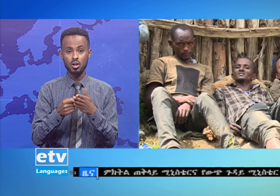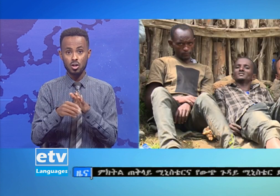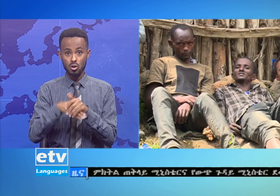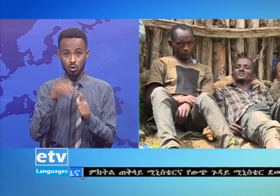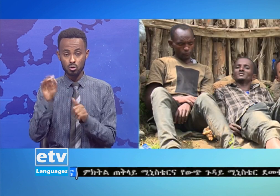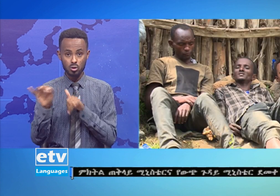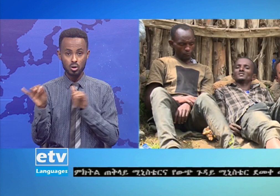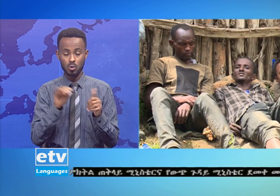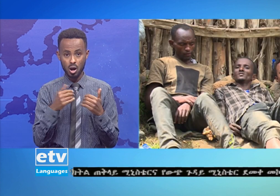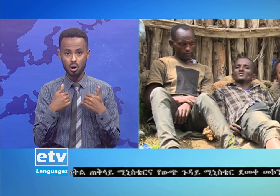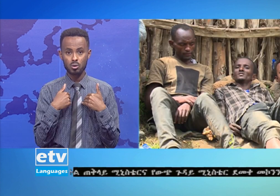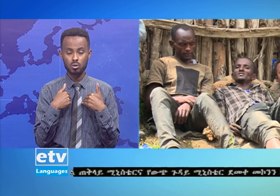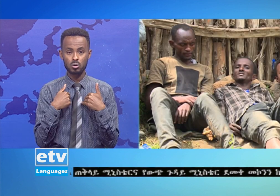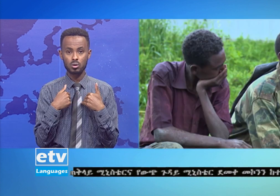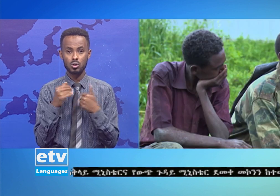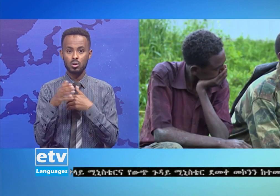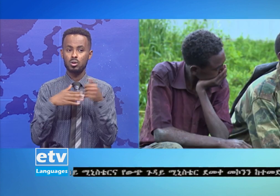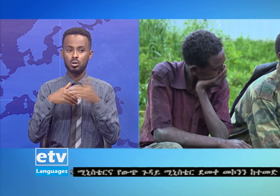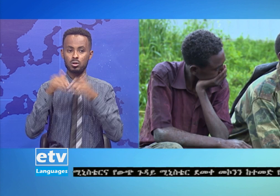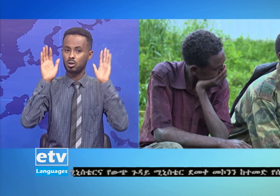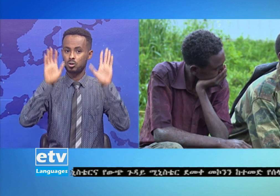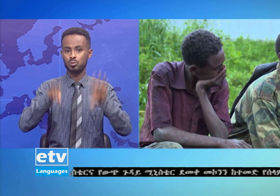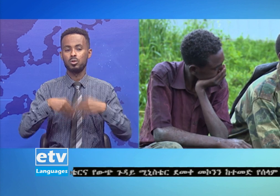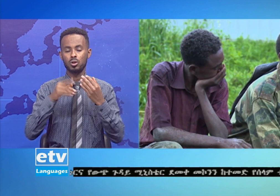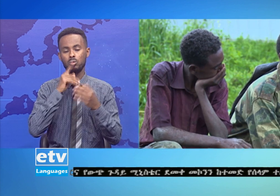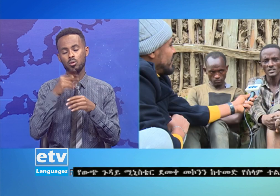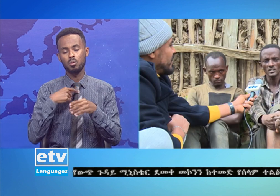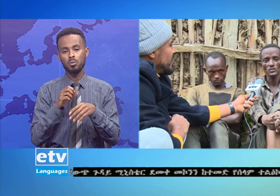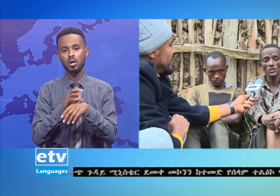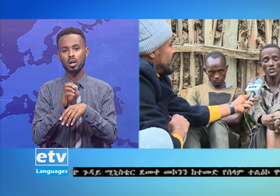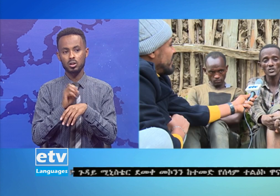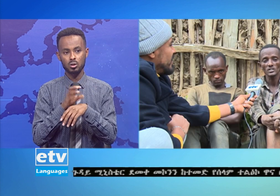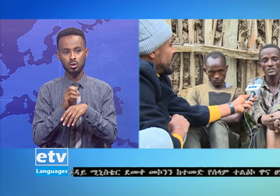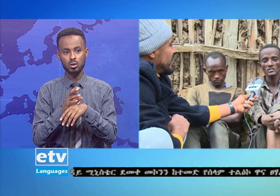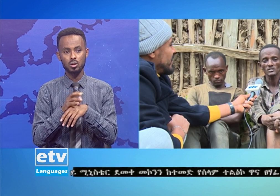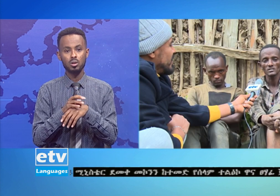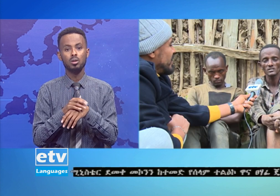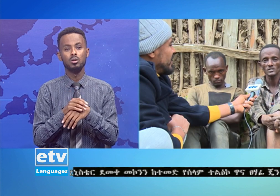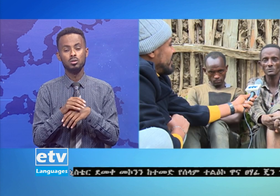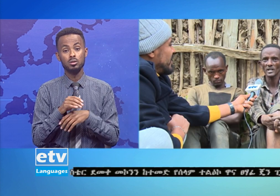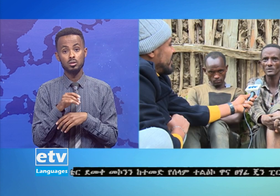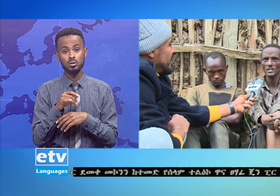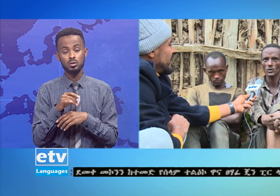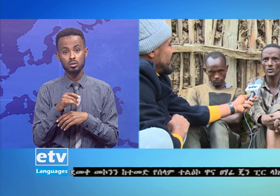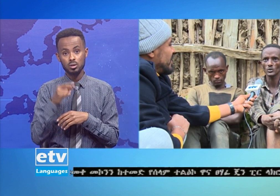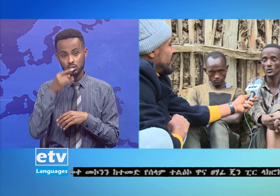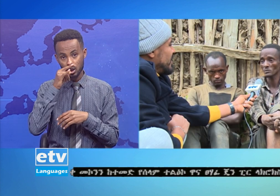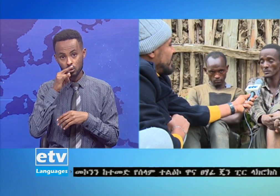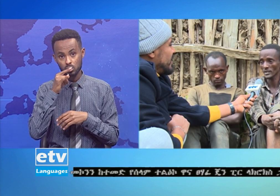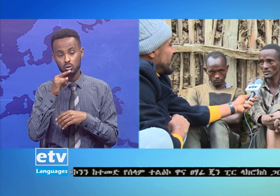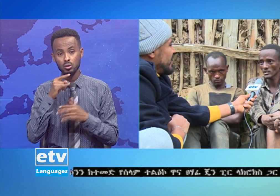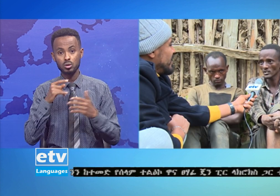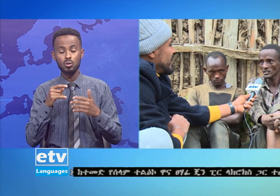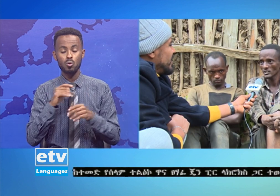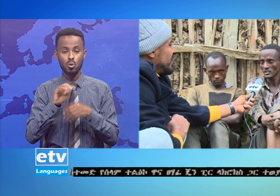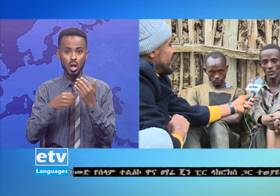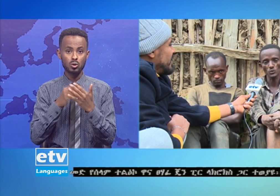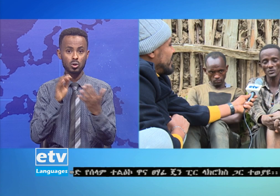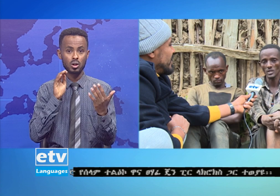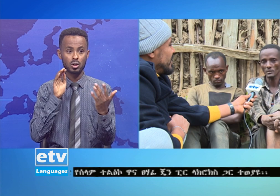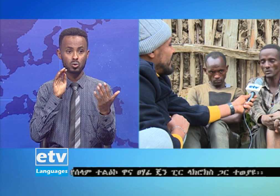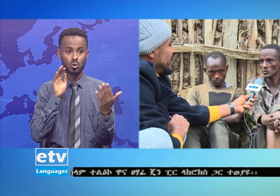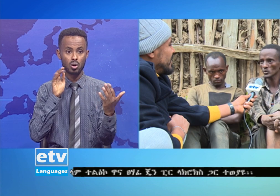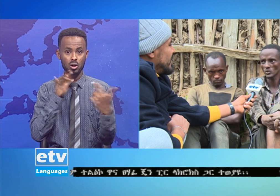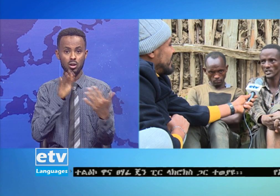ደግሞ እጃቸው እንዲሰጡ ነው የሚመክራቸው። ህፃኖች እድሜ ያልበቃ ወደ ጦር መግባት